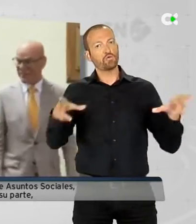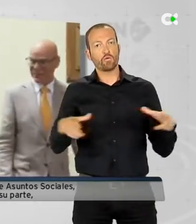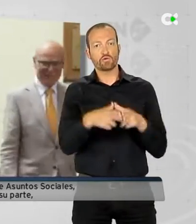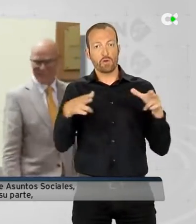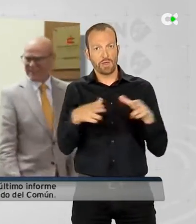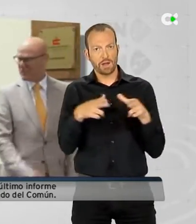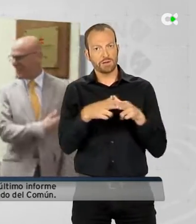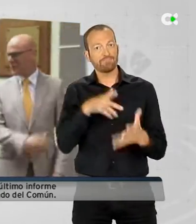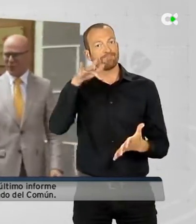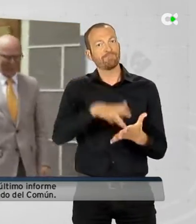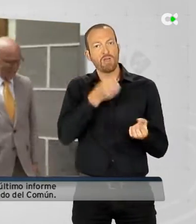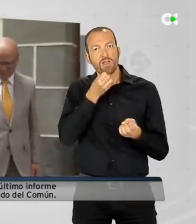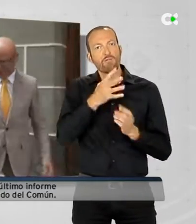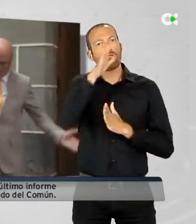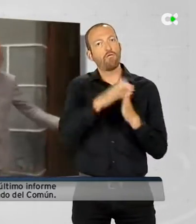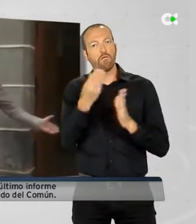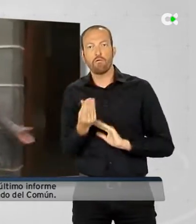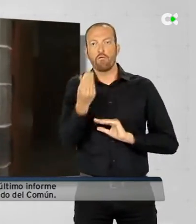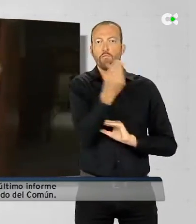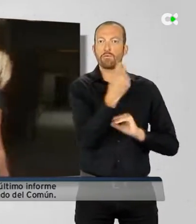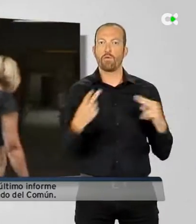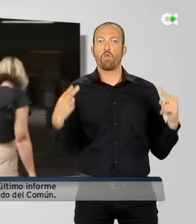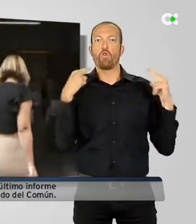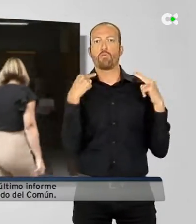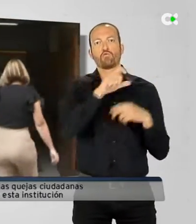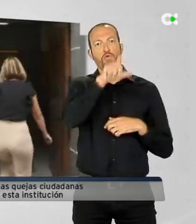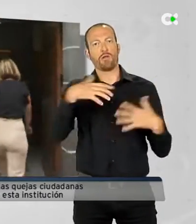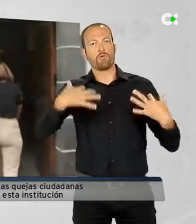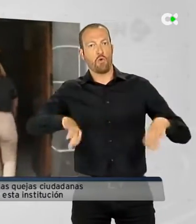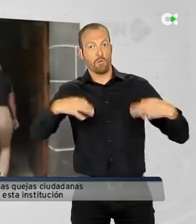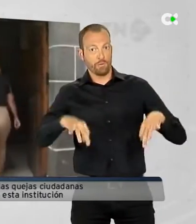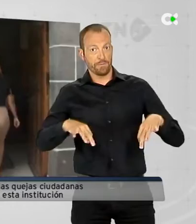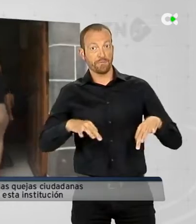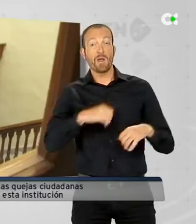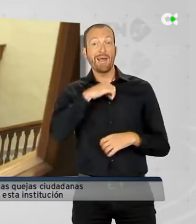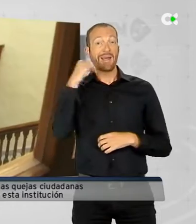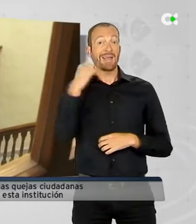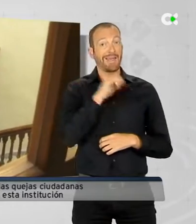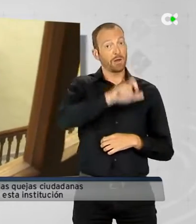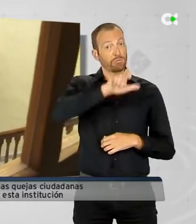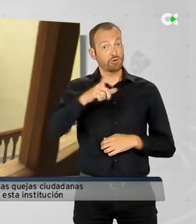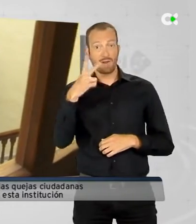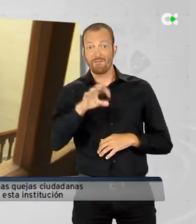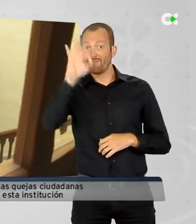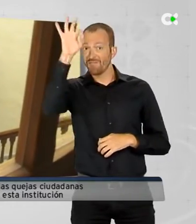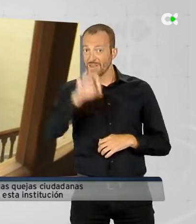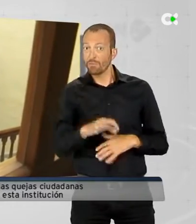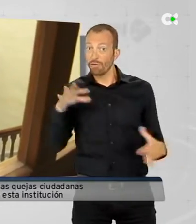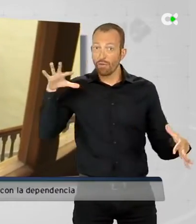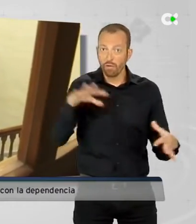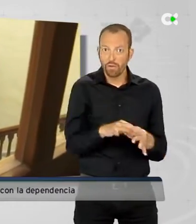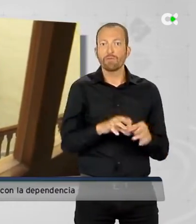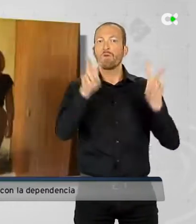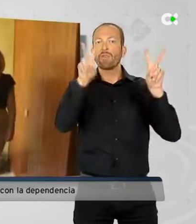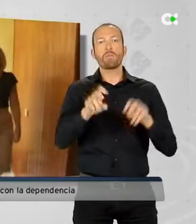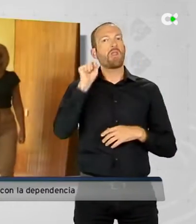su parte, recibía el último informe del diputado del Común. Más del 20% de las quejas ciudadanas que llegan a esta institución tienen que